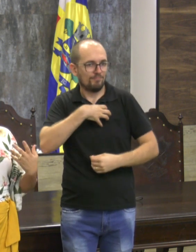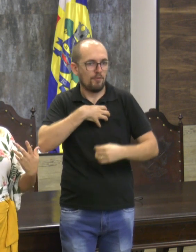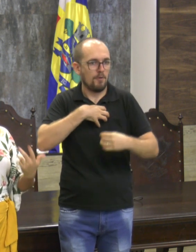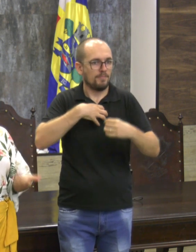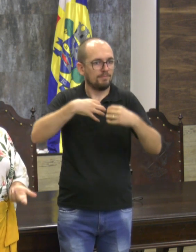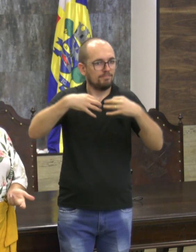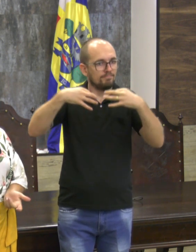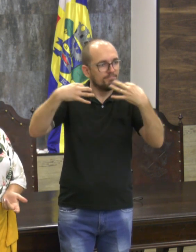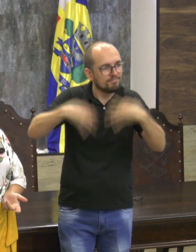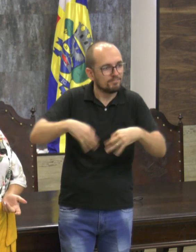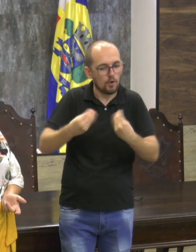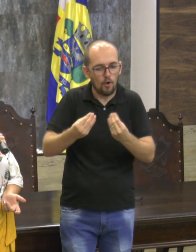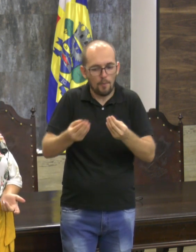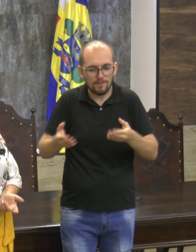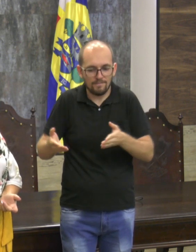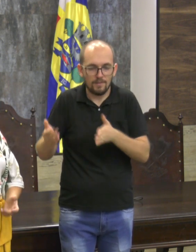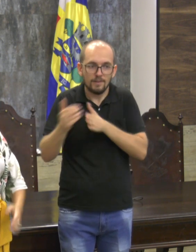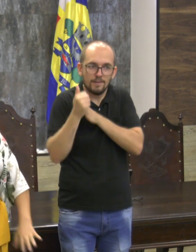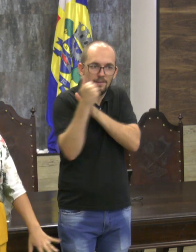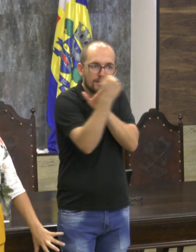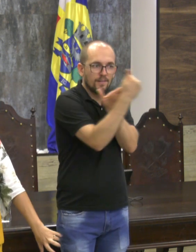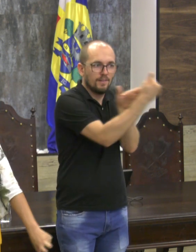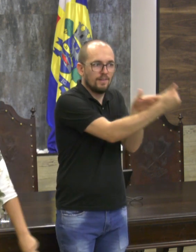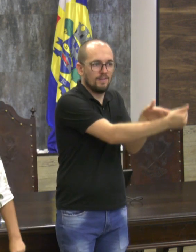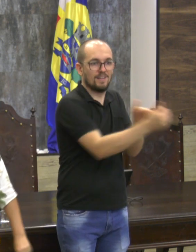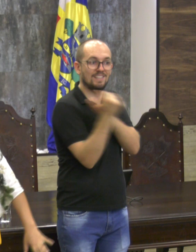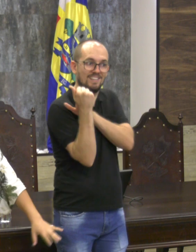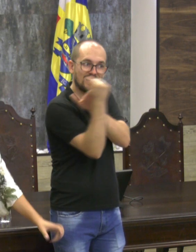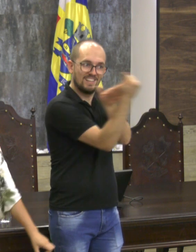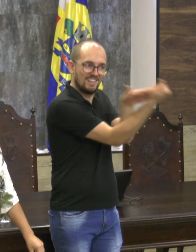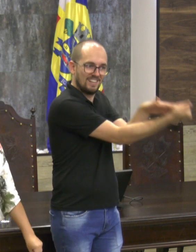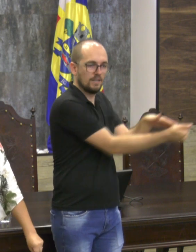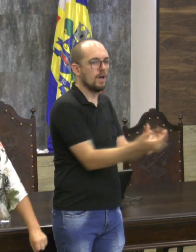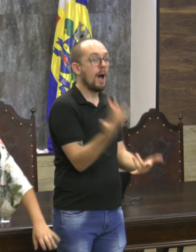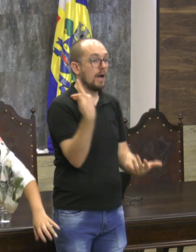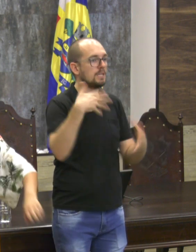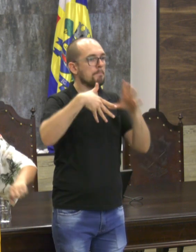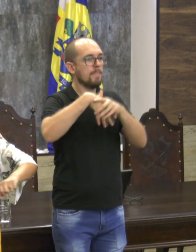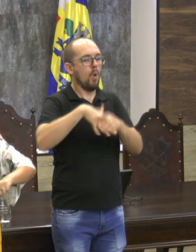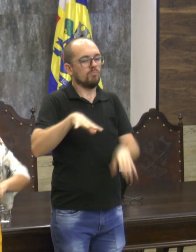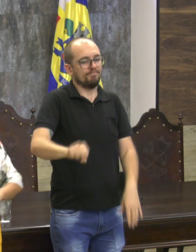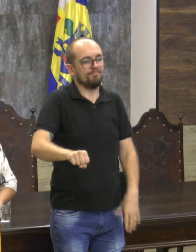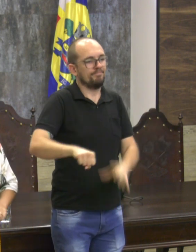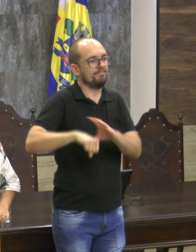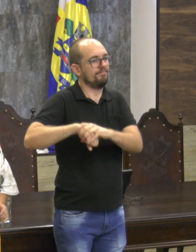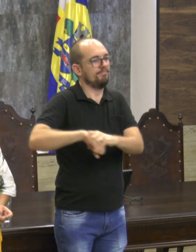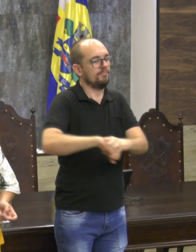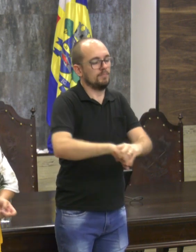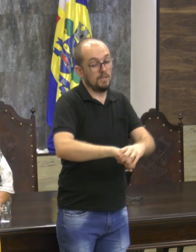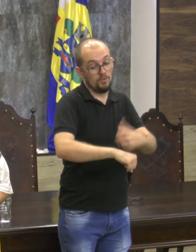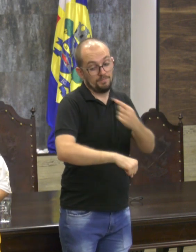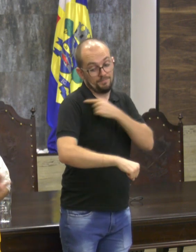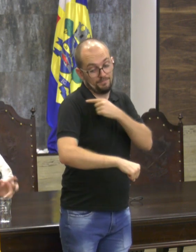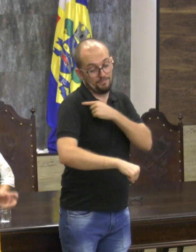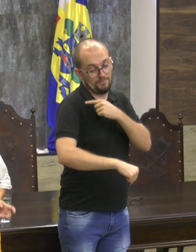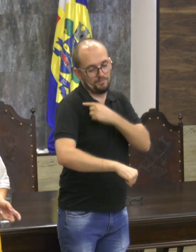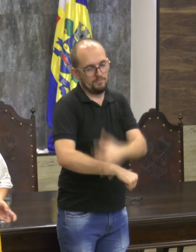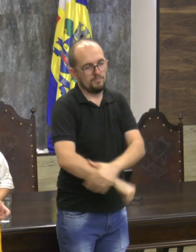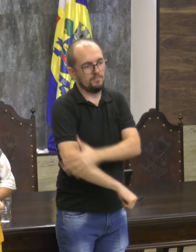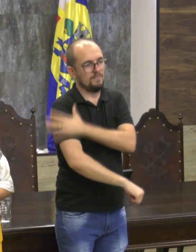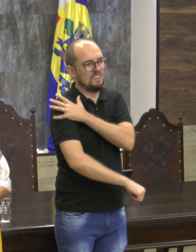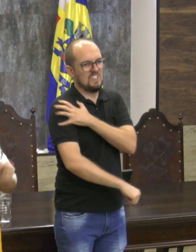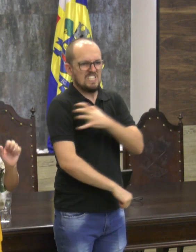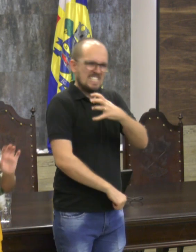do guia conduzir o surdo-cego, né? E ele sempre queria a mão. Então, quando eu dava o braço, gente, meu braço chegava em casa todo